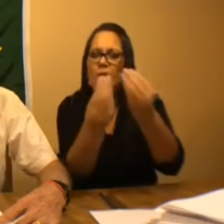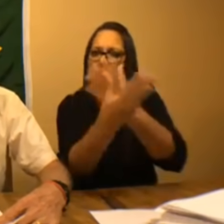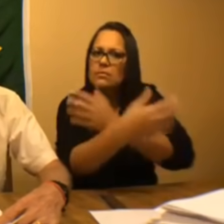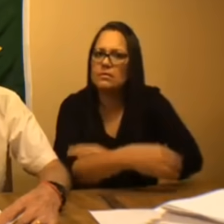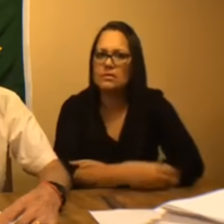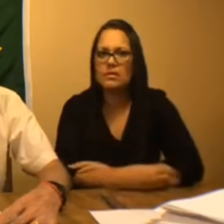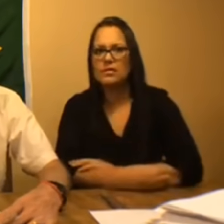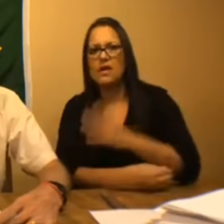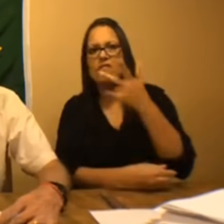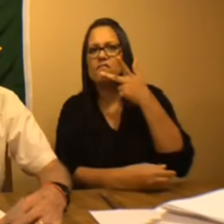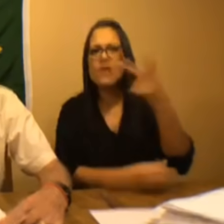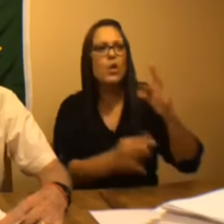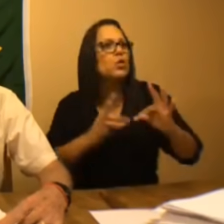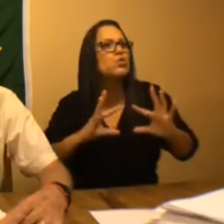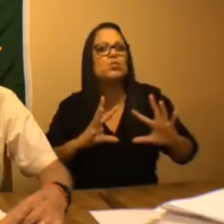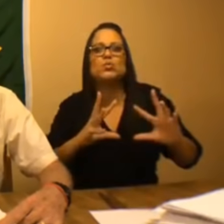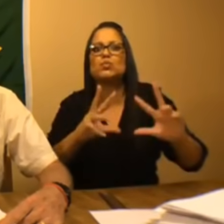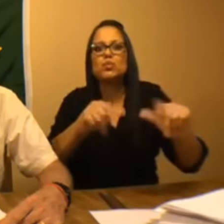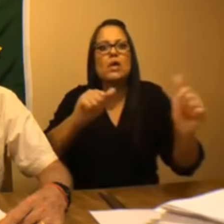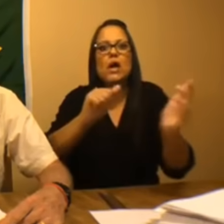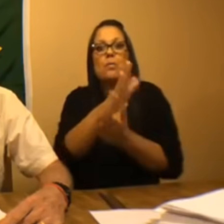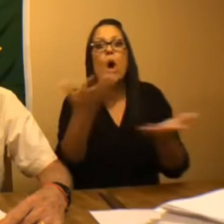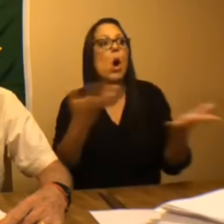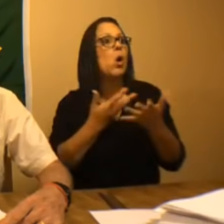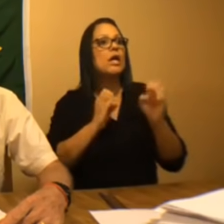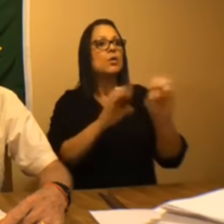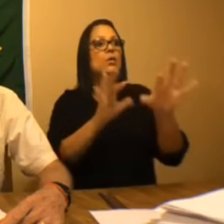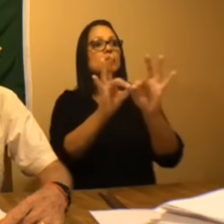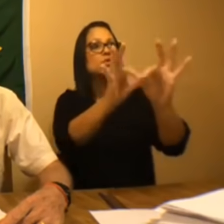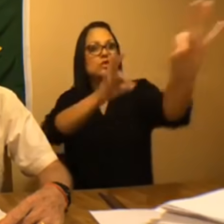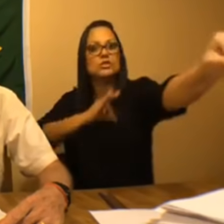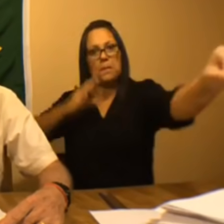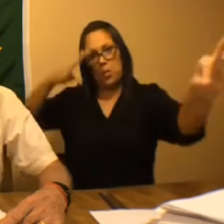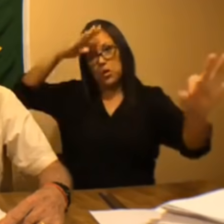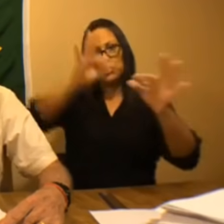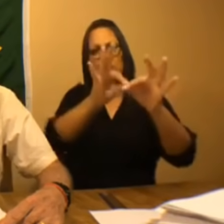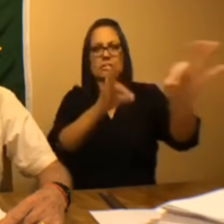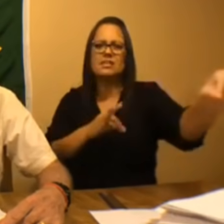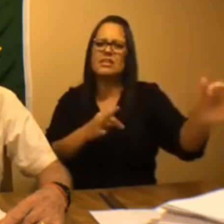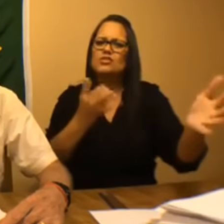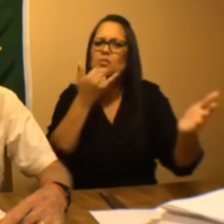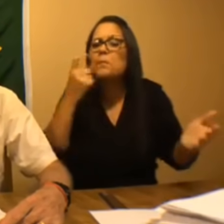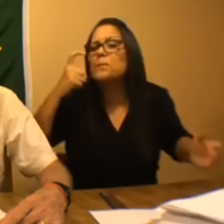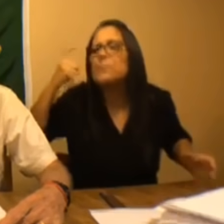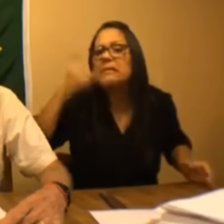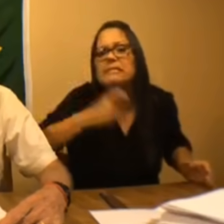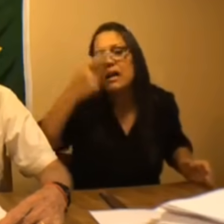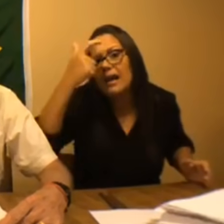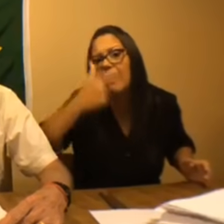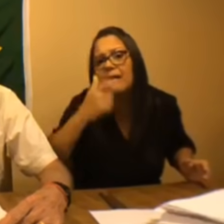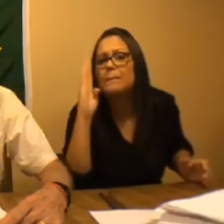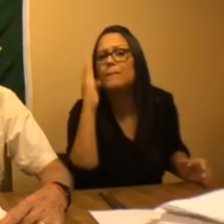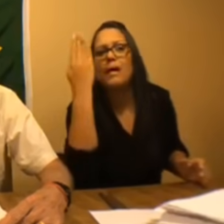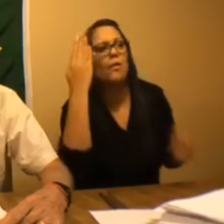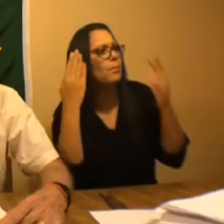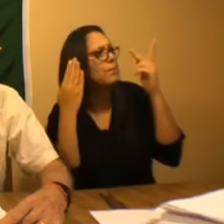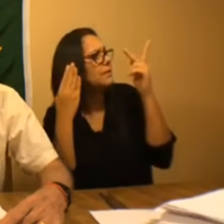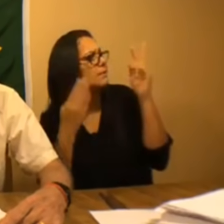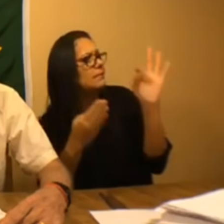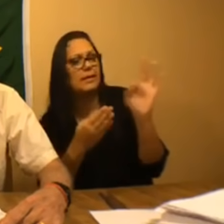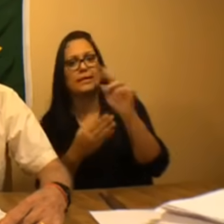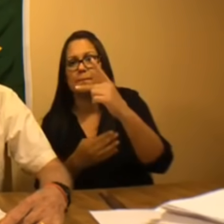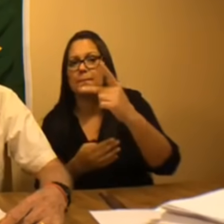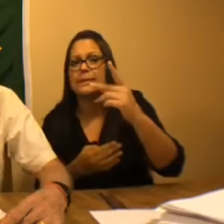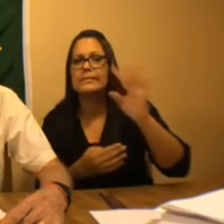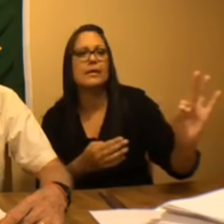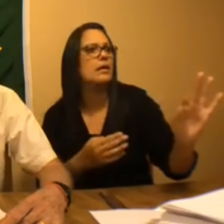tamanho, dizendo que tudo seria educação à distância? Mentira deslavada, cara de pau desses petistas, que